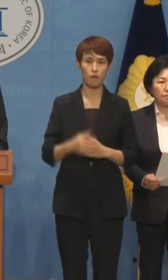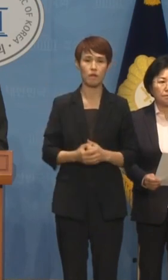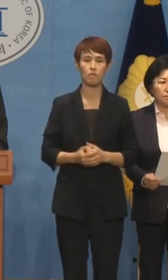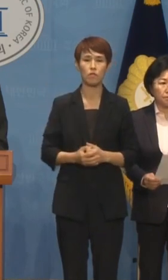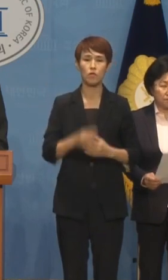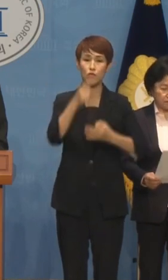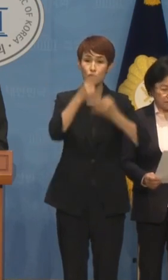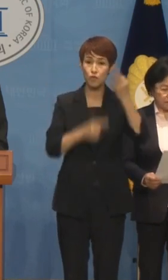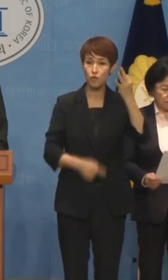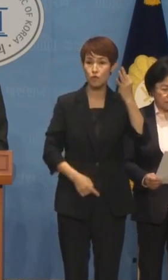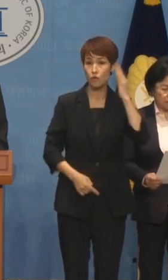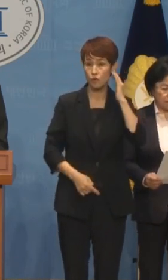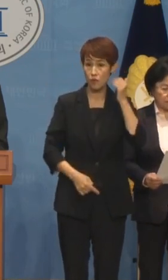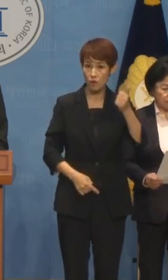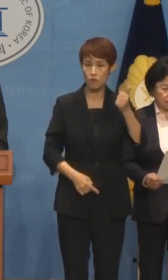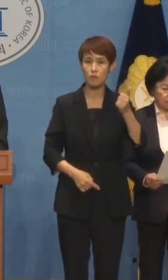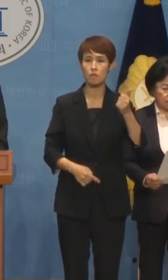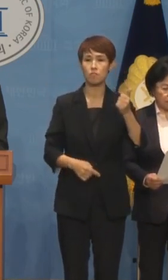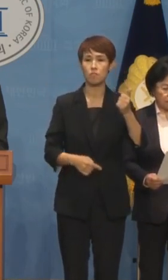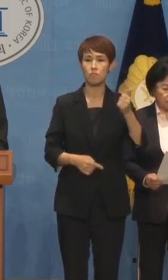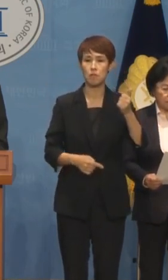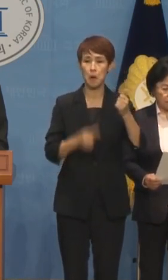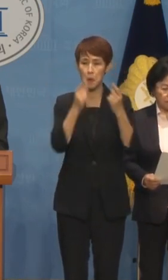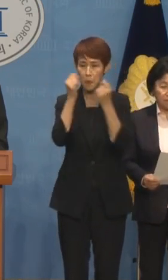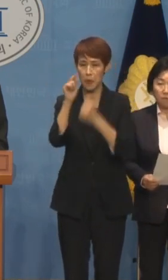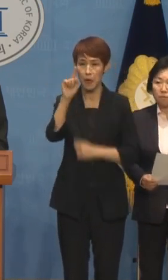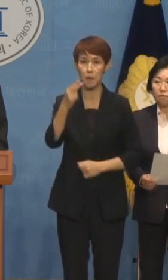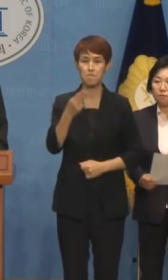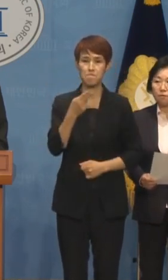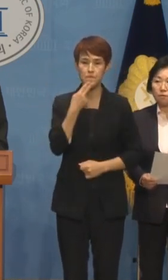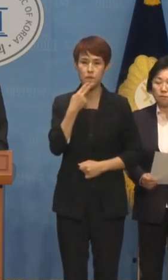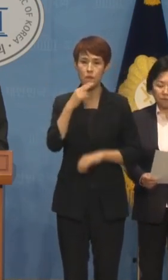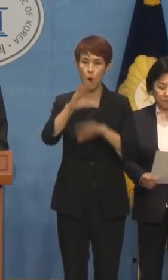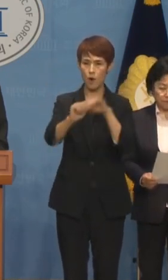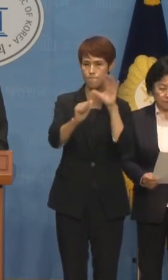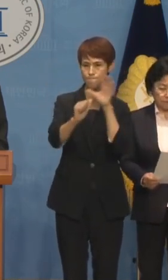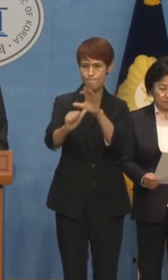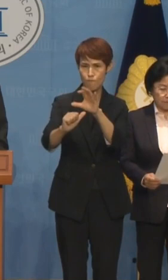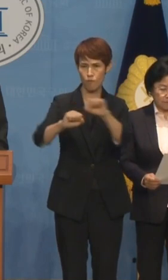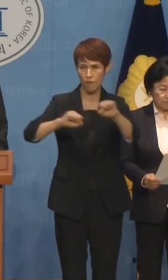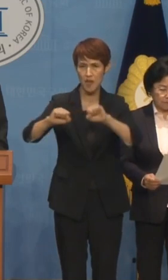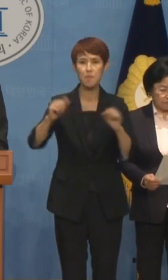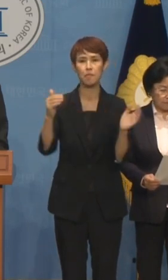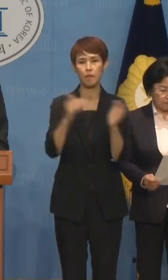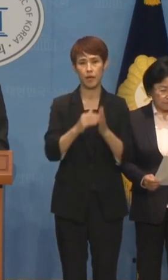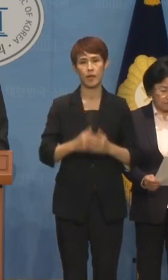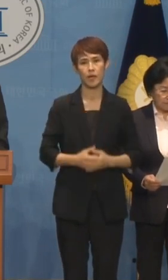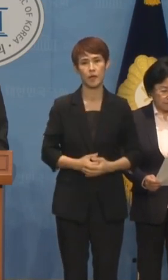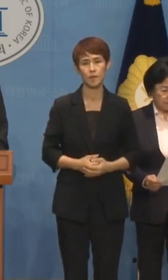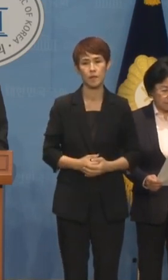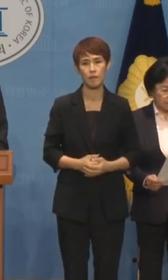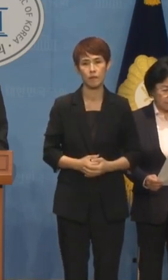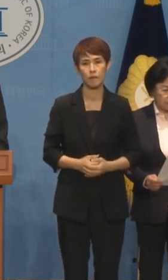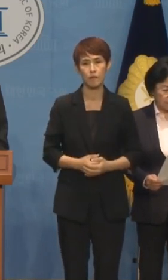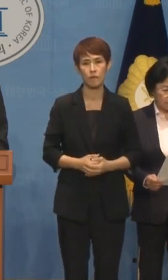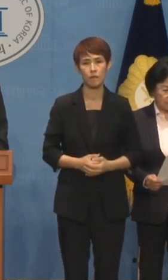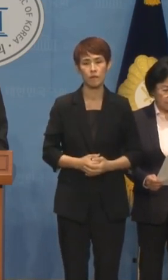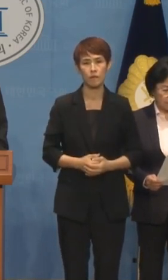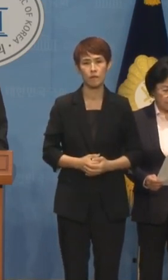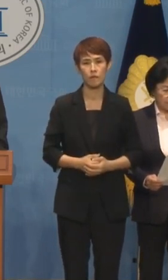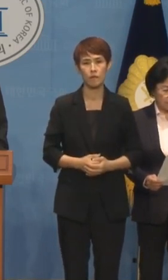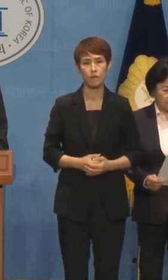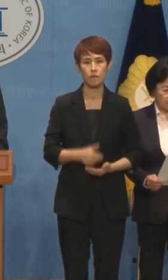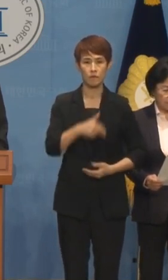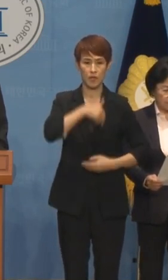아는 방법으로 아무런 눈치도 보지 않고 언론 장악 시도를 자행했습니다. 그리고